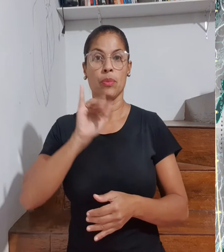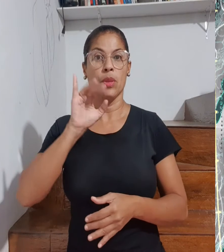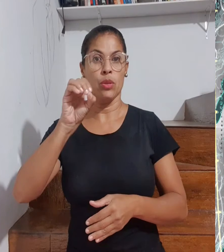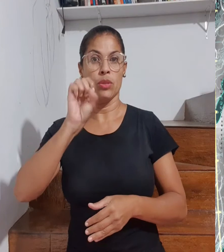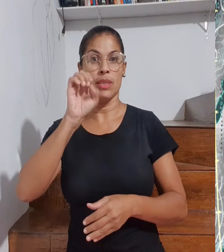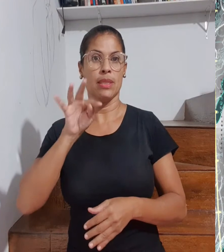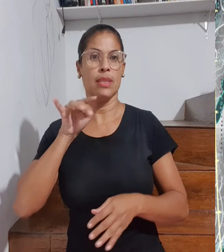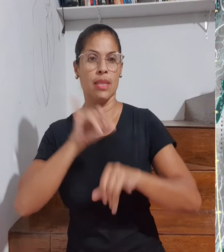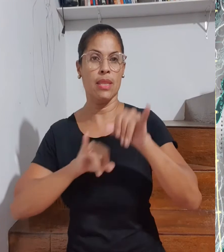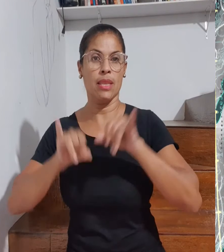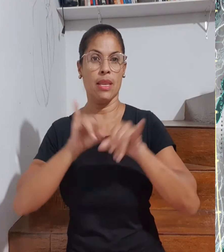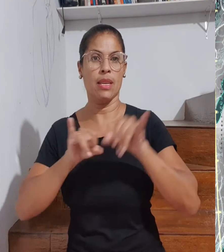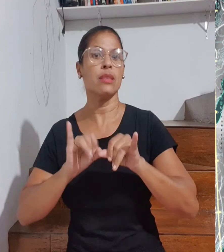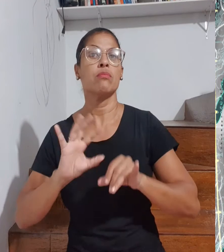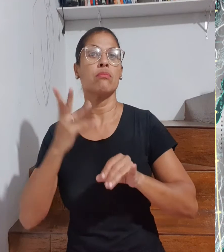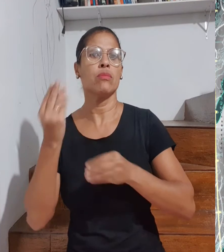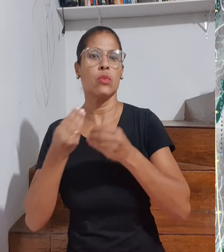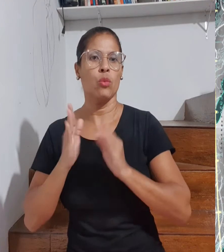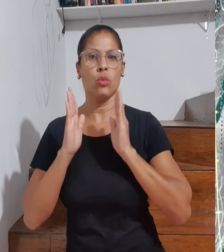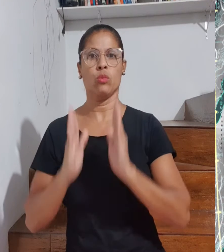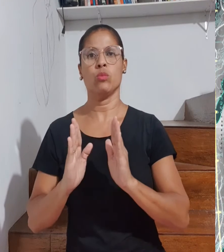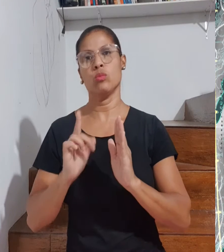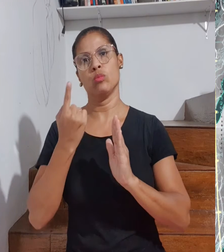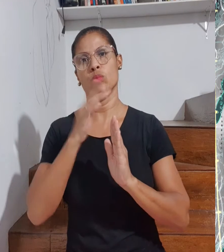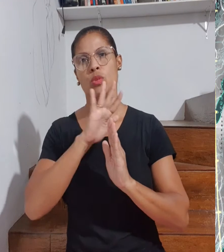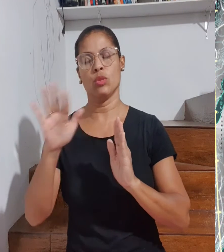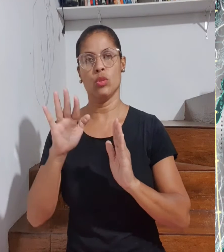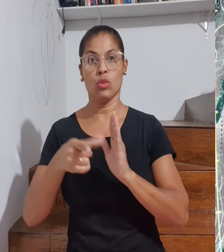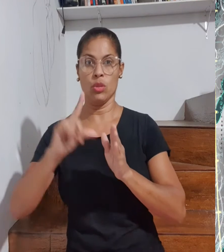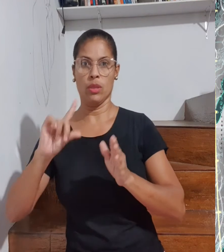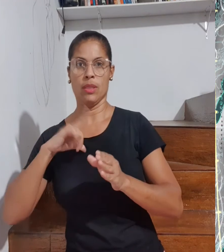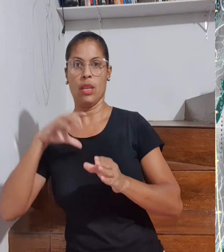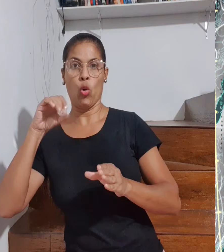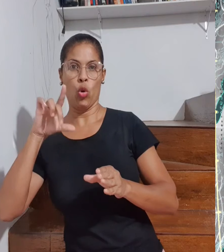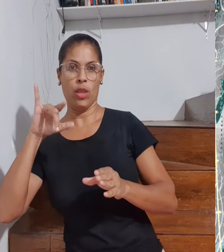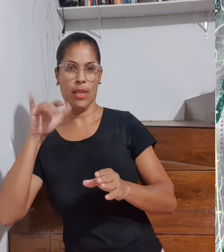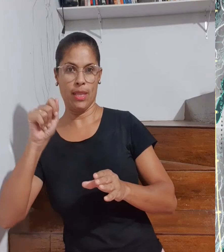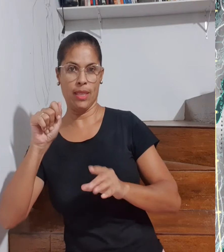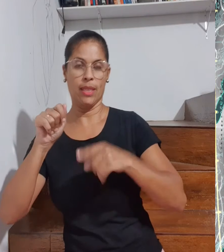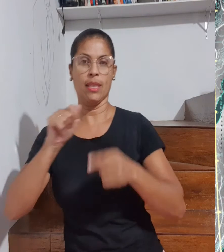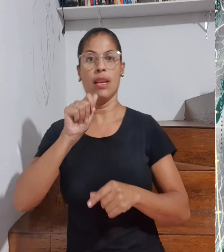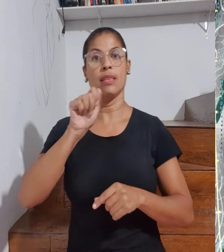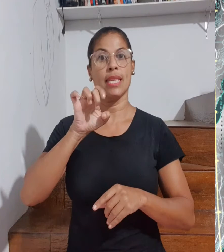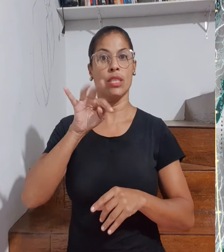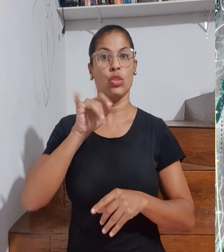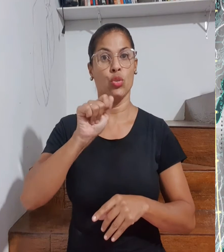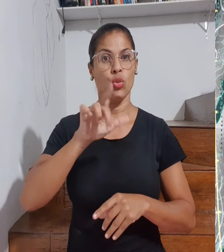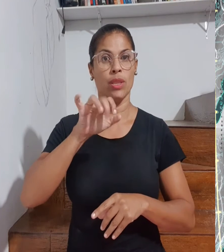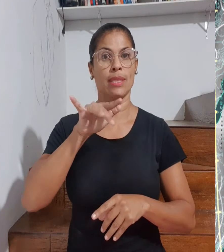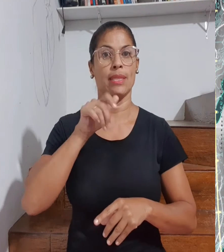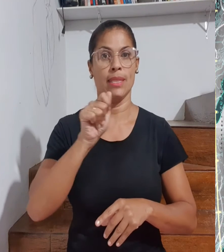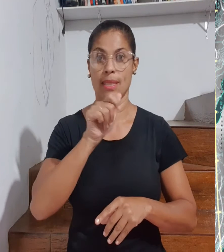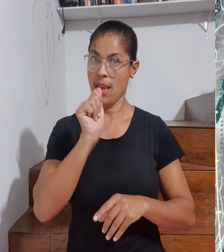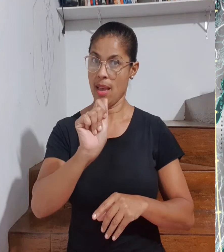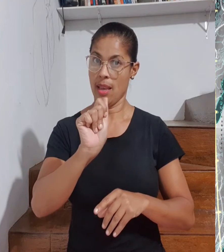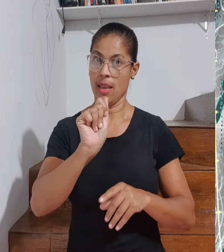A biossíntese da acetilcolina ocorre em uma única etapa. Seus precursores são a colina e a acetilcoenzima A,